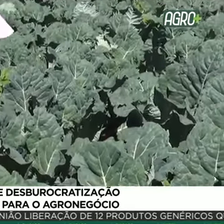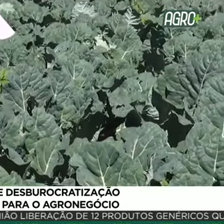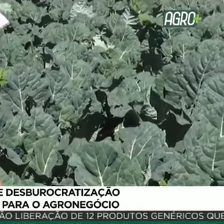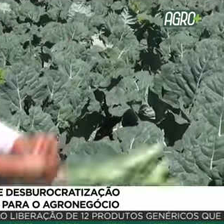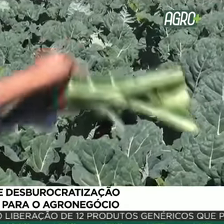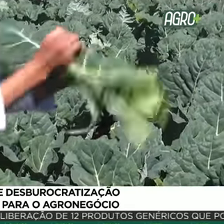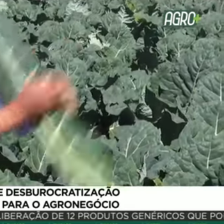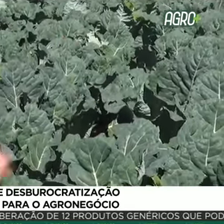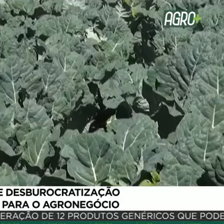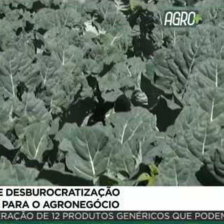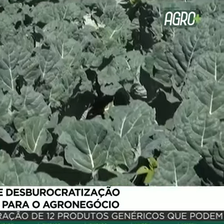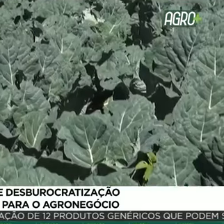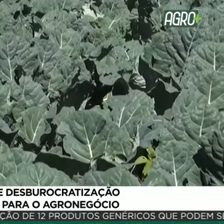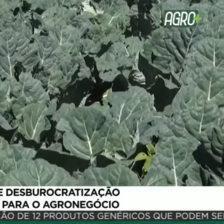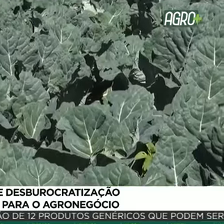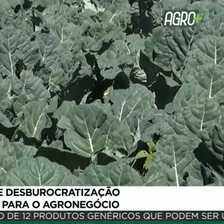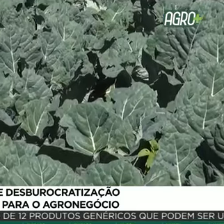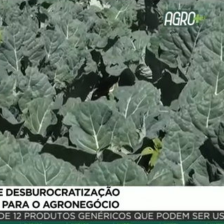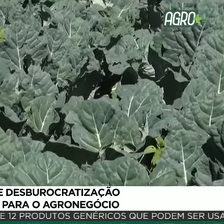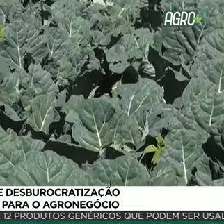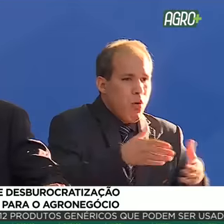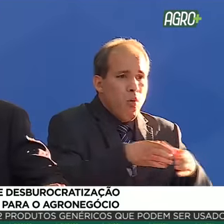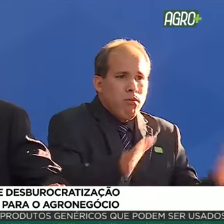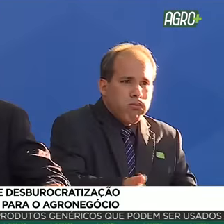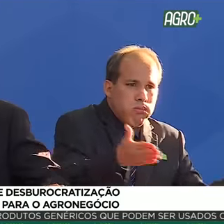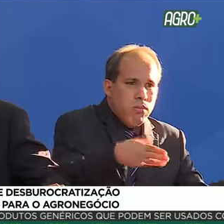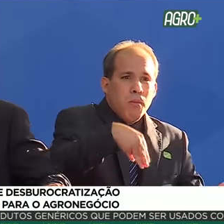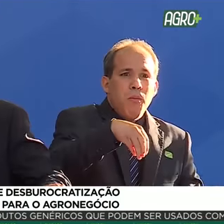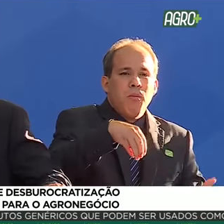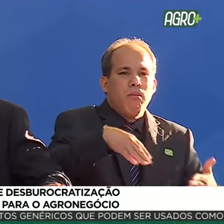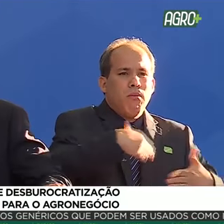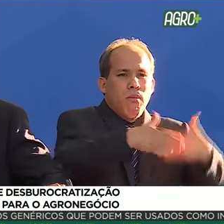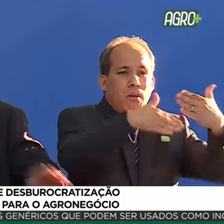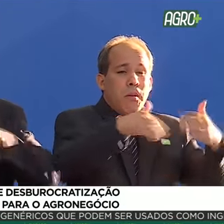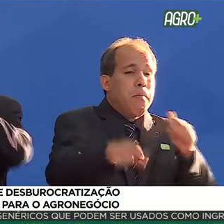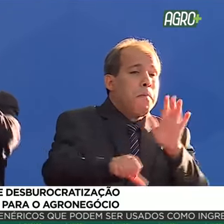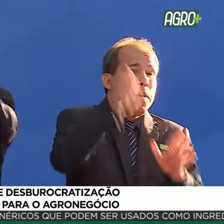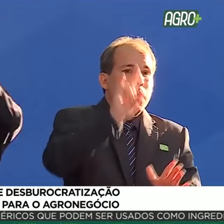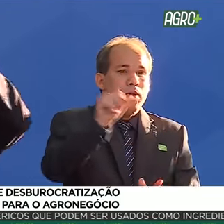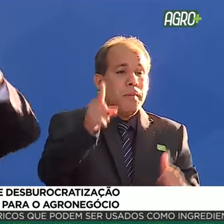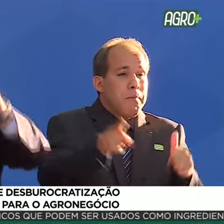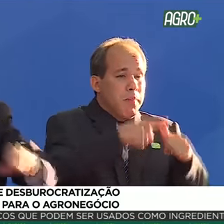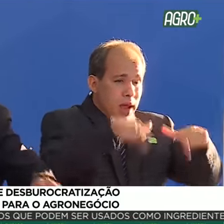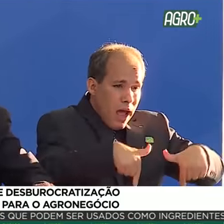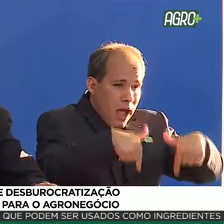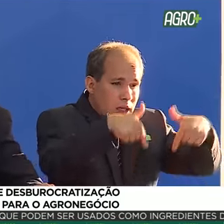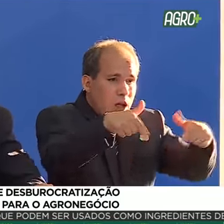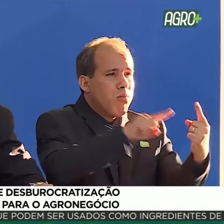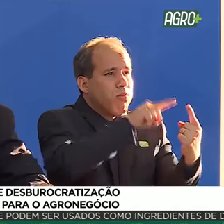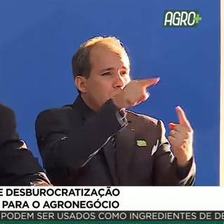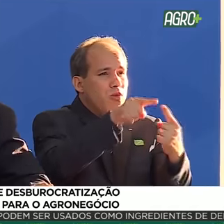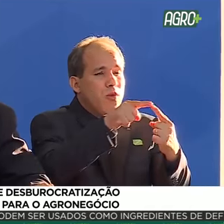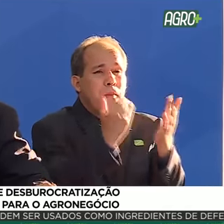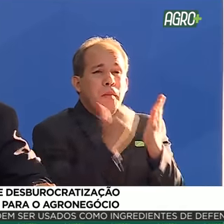dos trabalhadores, empregadores e governo. Segundo o ministro da Economia, Paulo Guedes, a nova regra vai reduzir